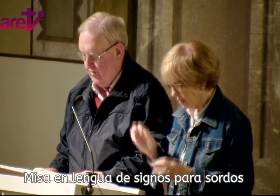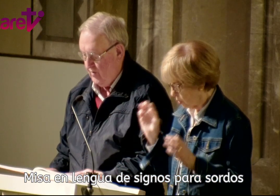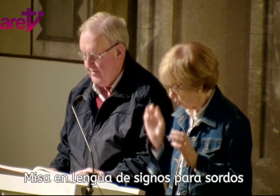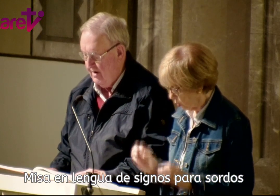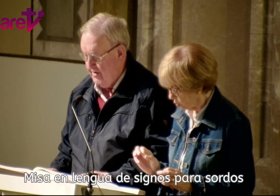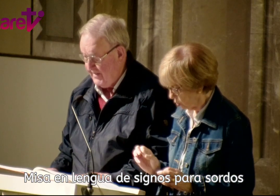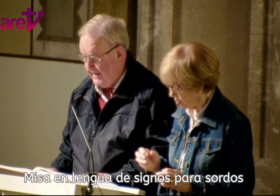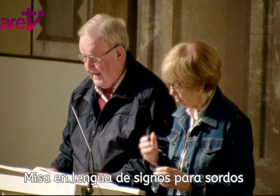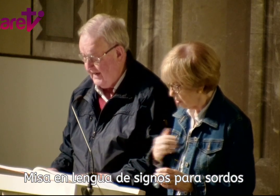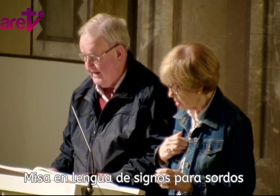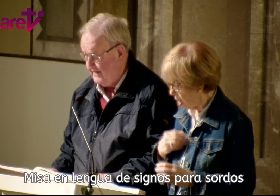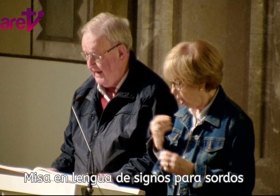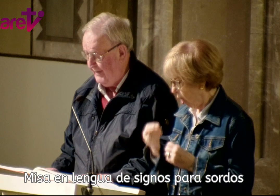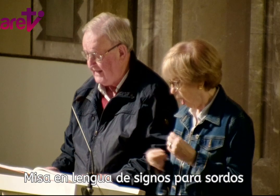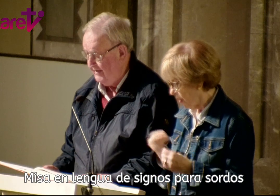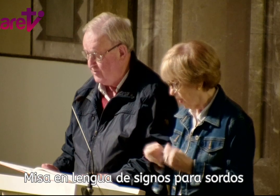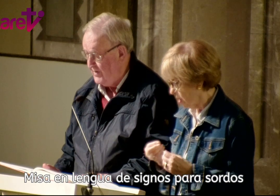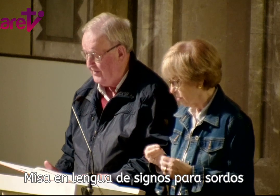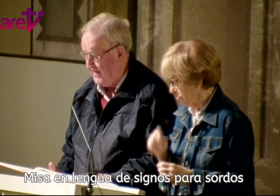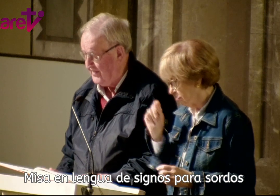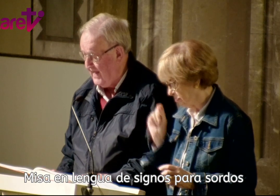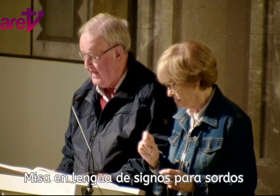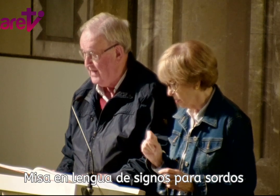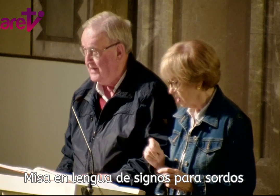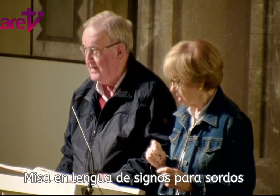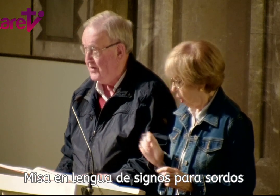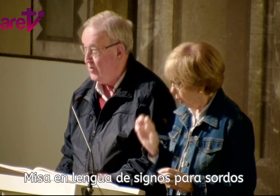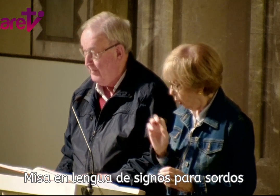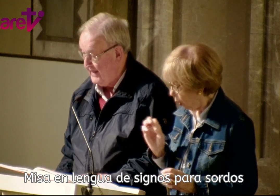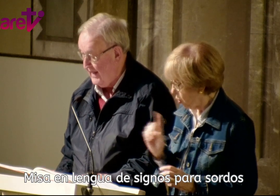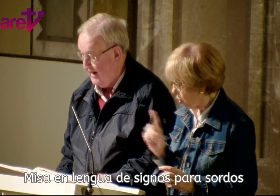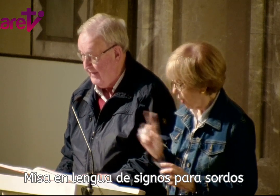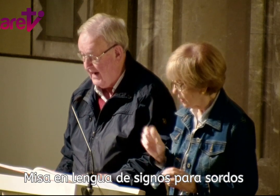Cuando el inocente se aparte de su inocencia, comete el mal